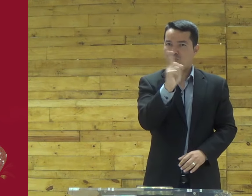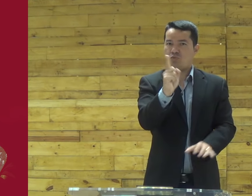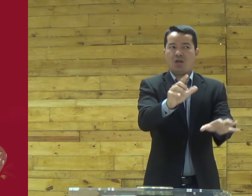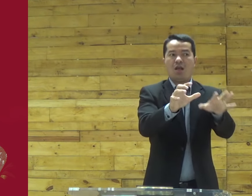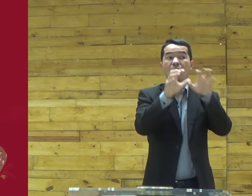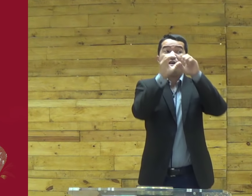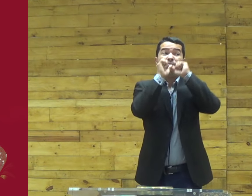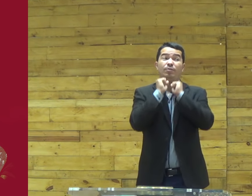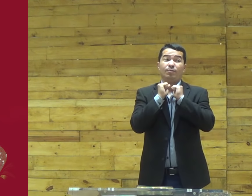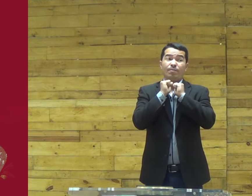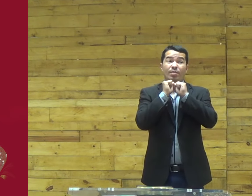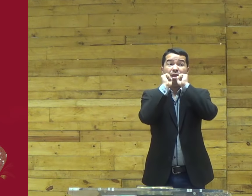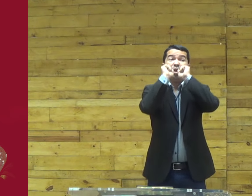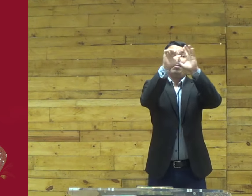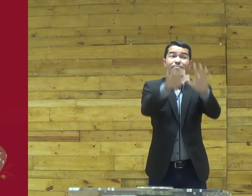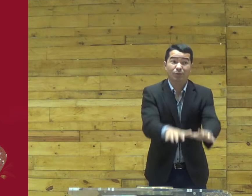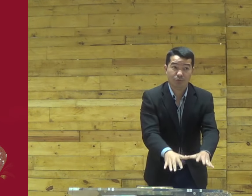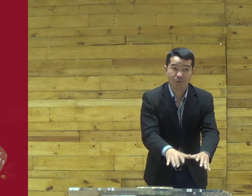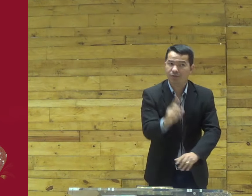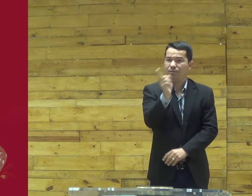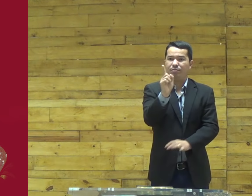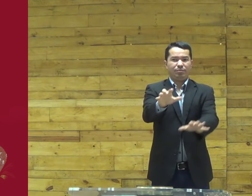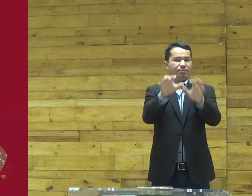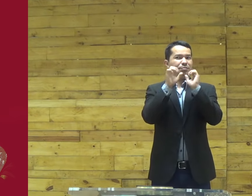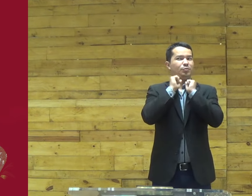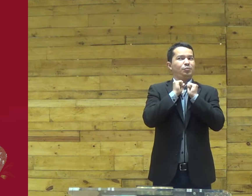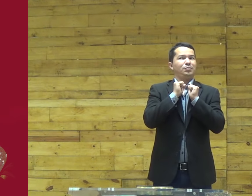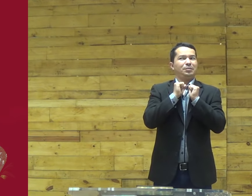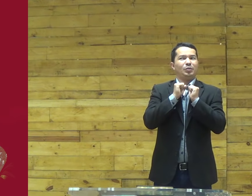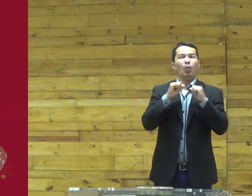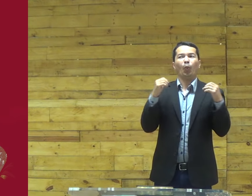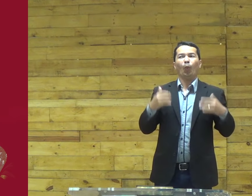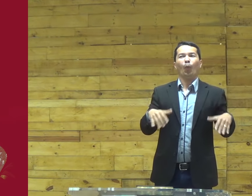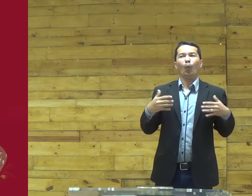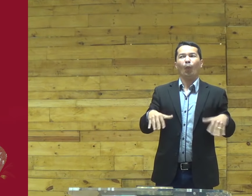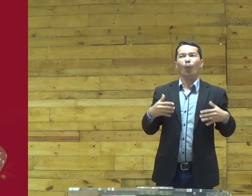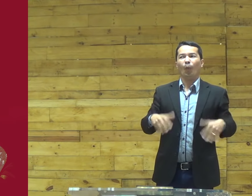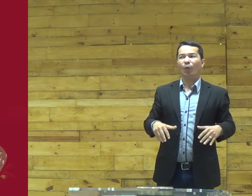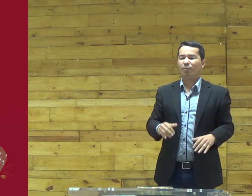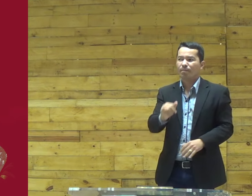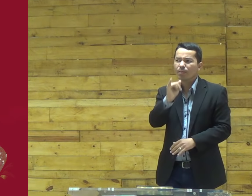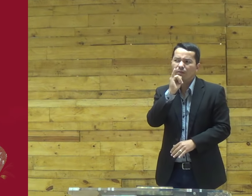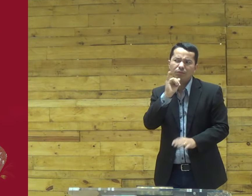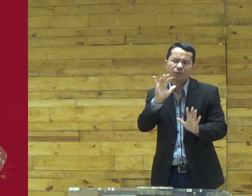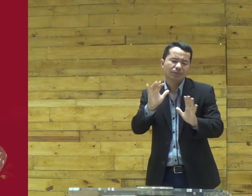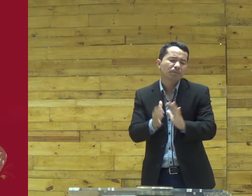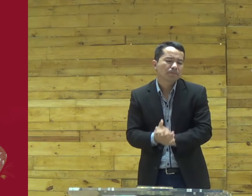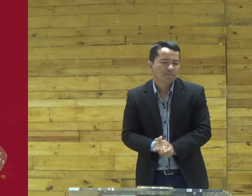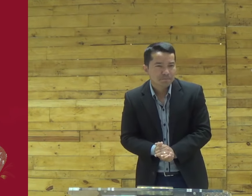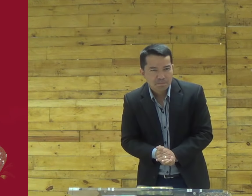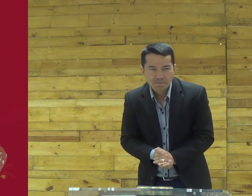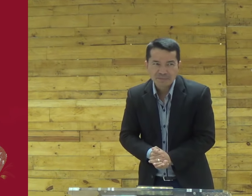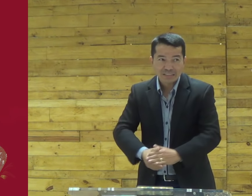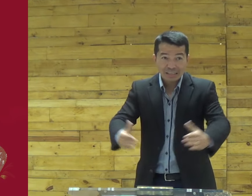abençoar o surdo, não amaldiçoar ele, prof, proferir palavras de bênção, não de maldição, né? Mas